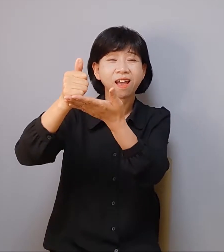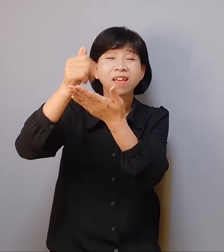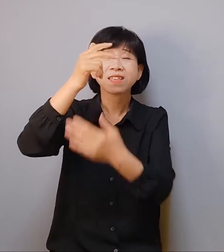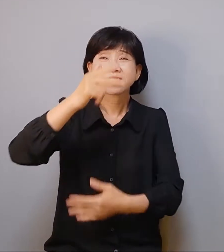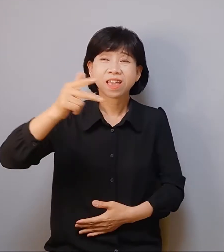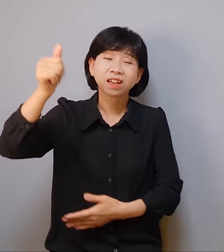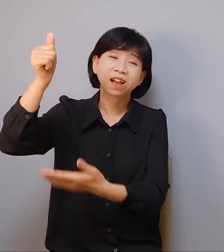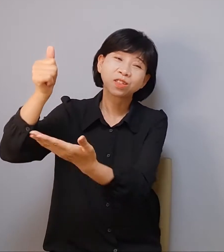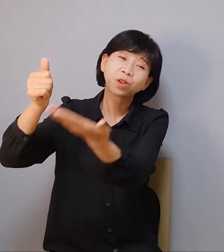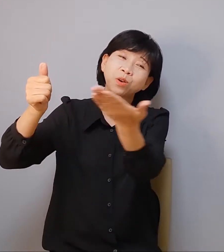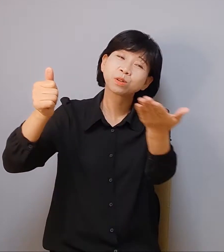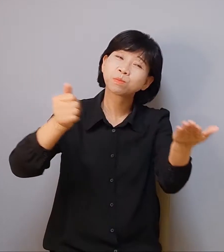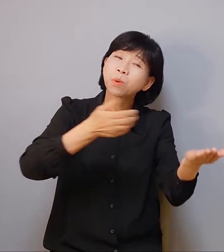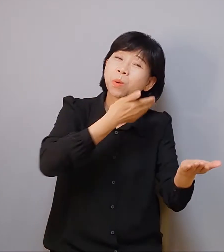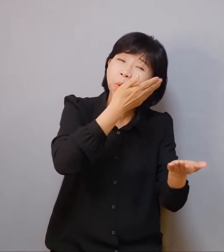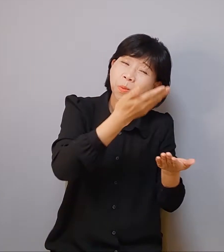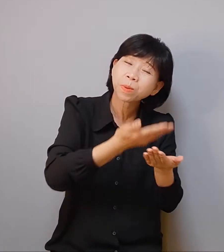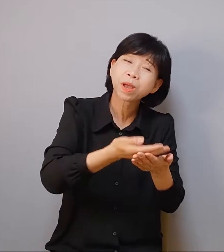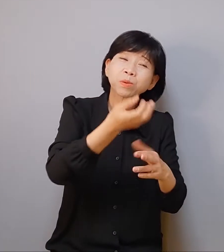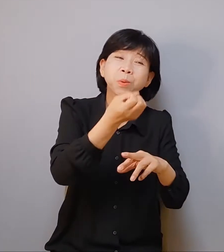하나님이라. 내가 너를